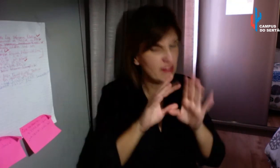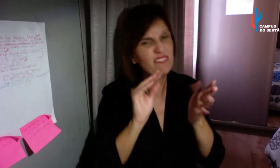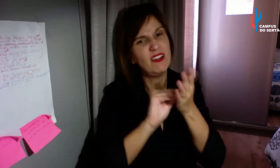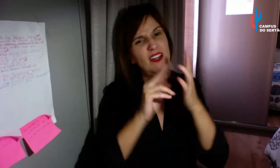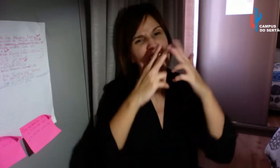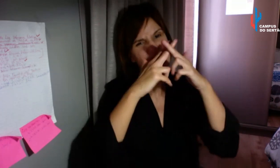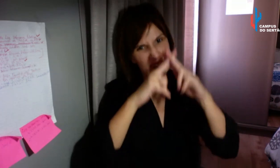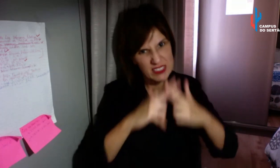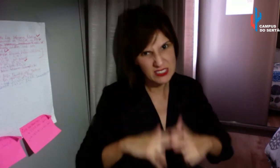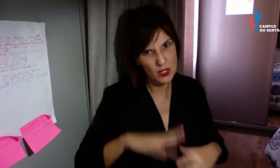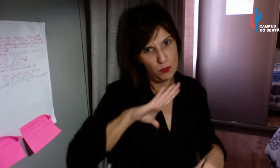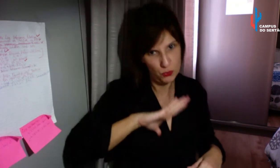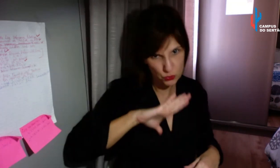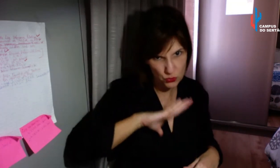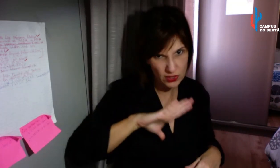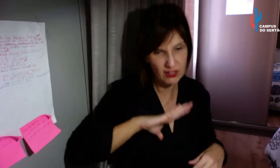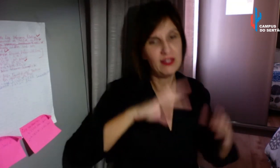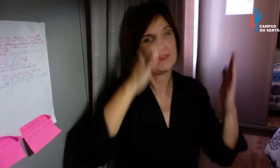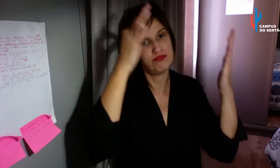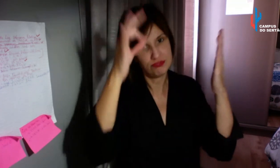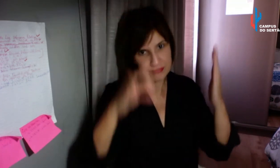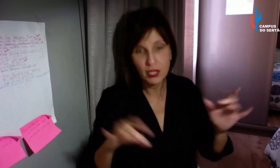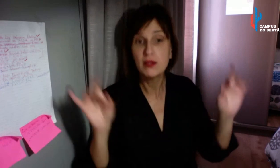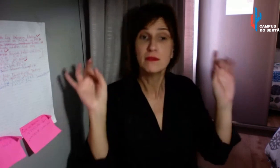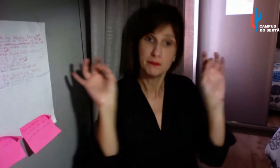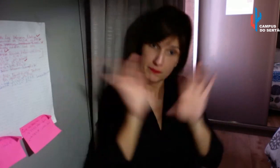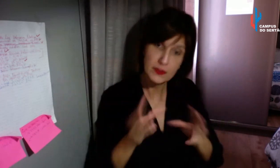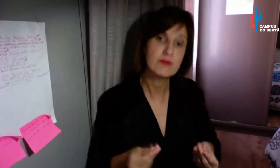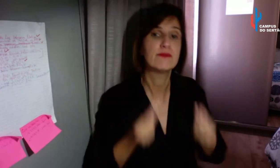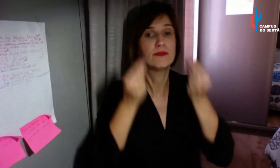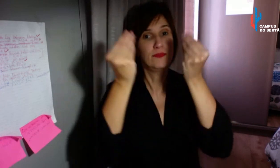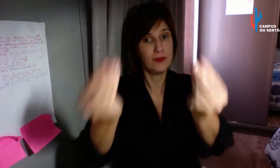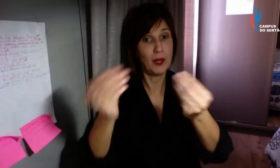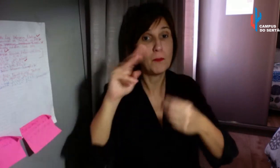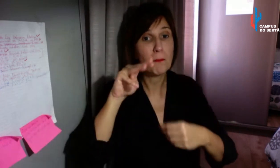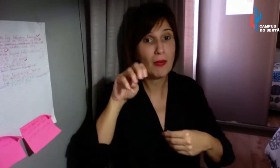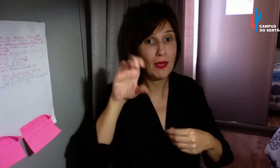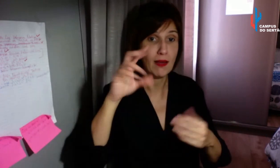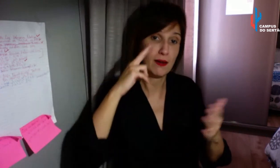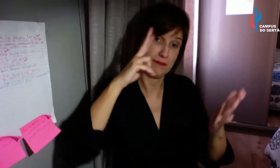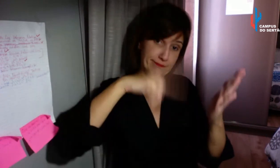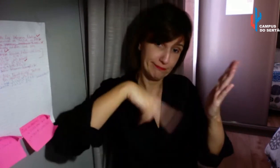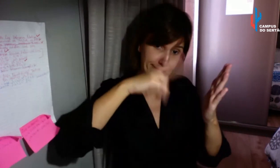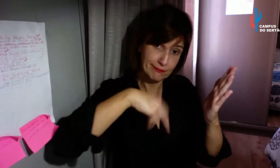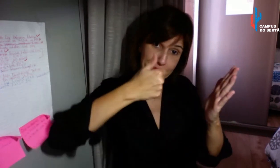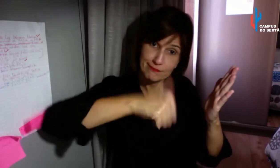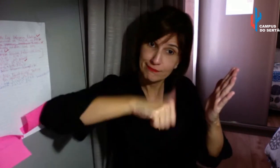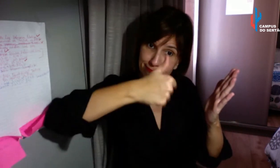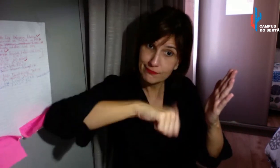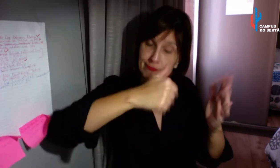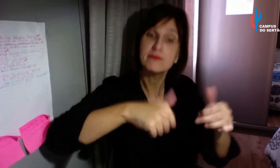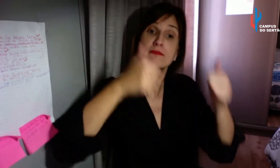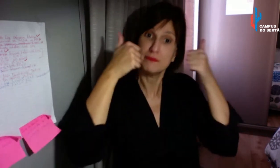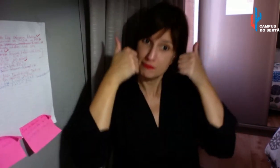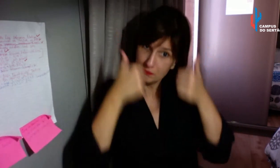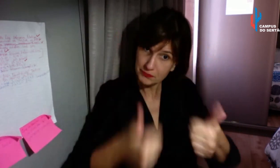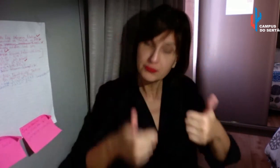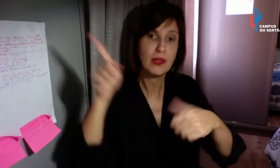sim, conforme mencionei, falta pouco tempo, estamos agora na fase de revisão do material, e aí vai